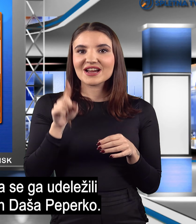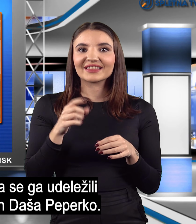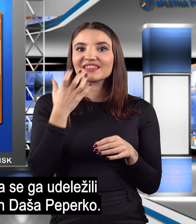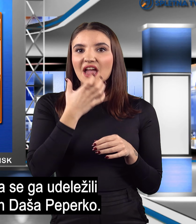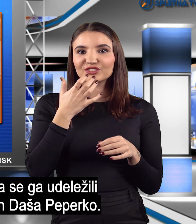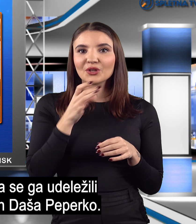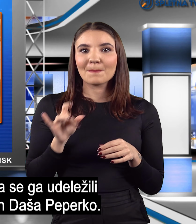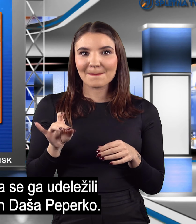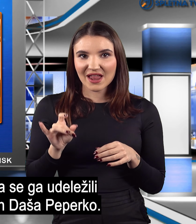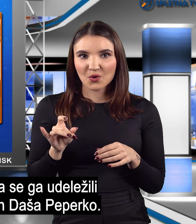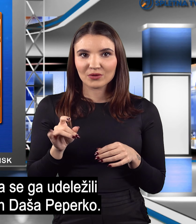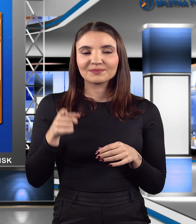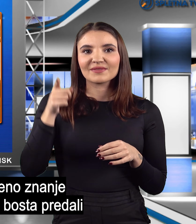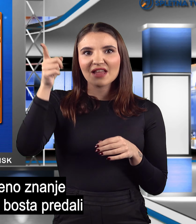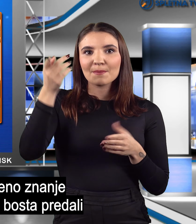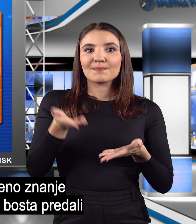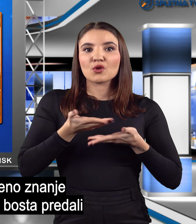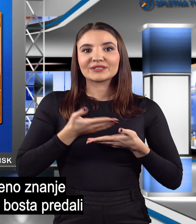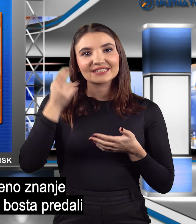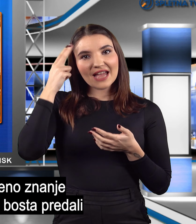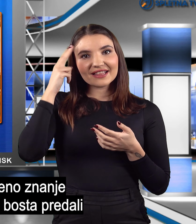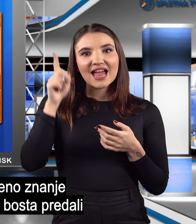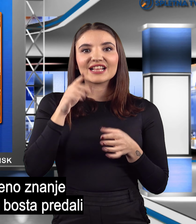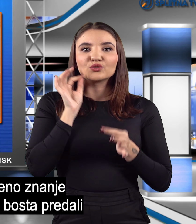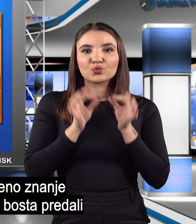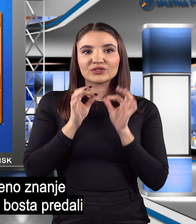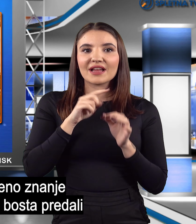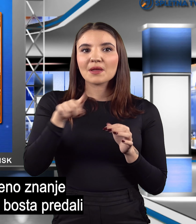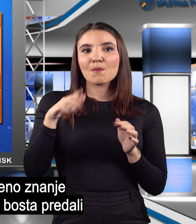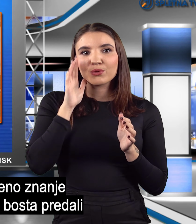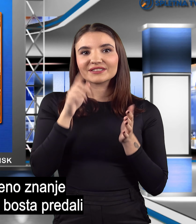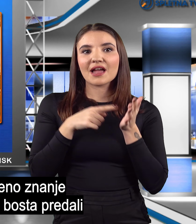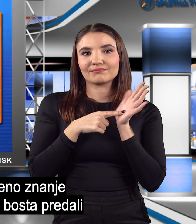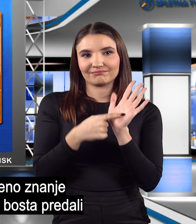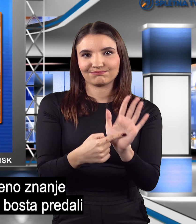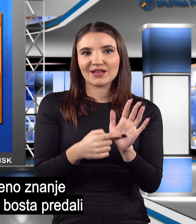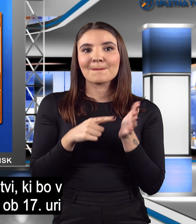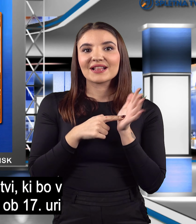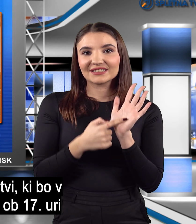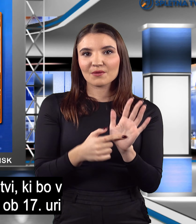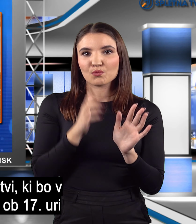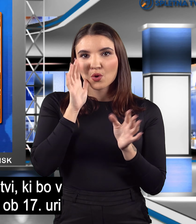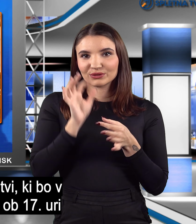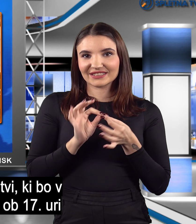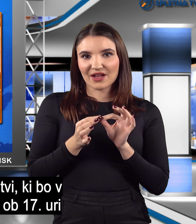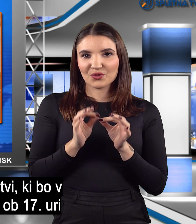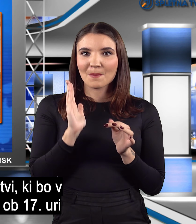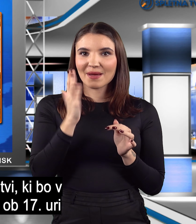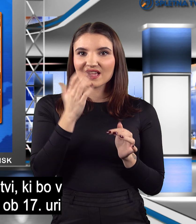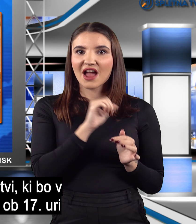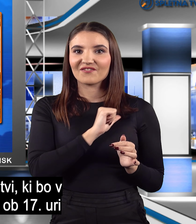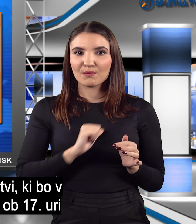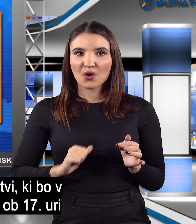Peperko. Tam pridobljeno znanje in izkušnje nam bosta predali na predstavitvi, ki bo v sredo, 5. februarja,